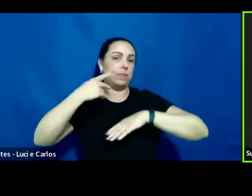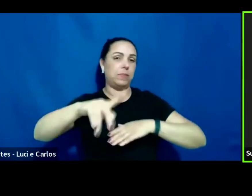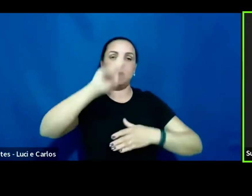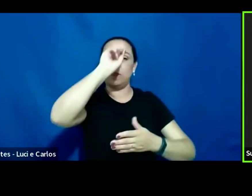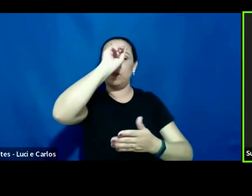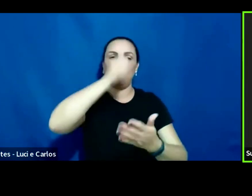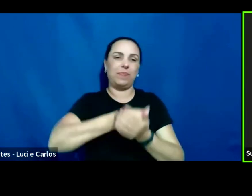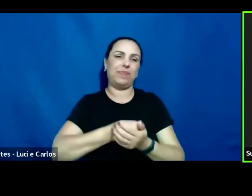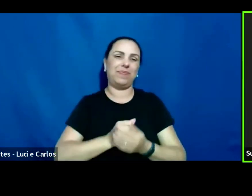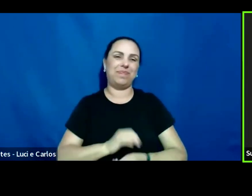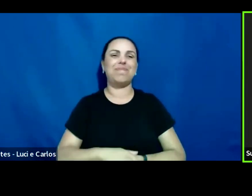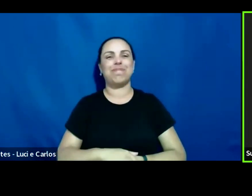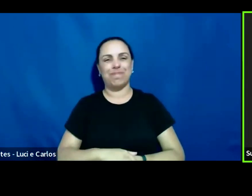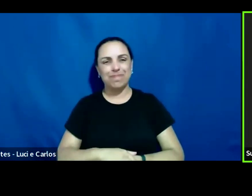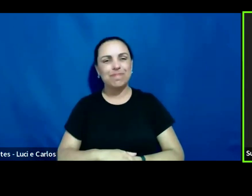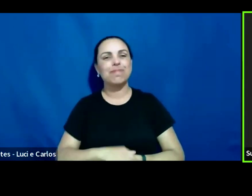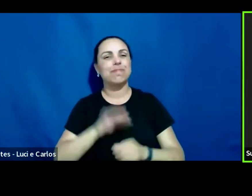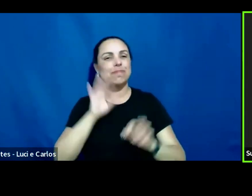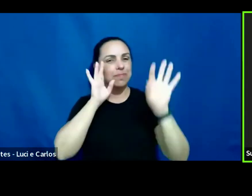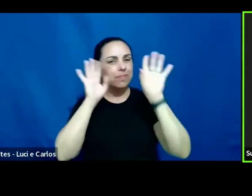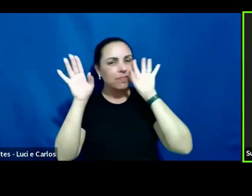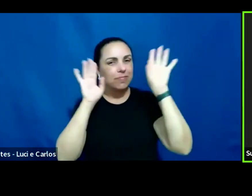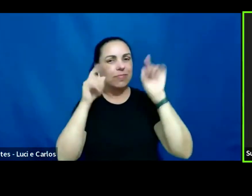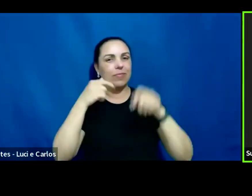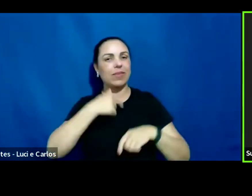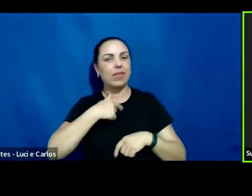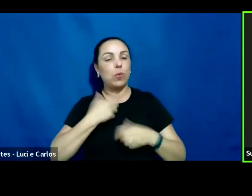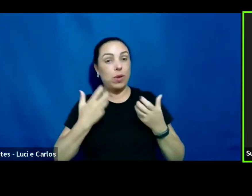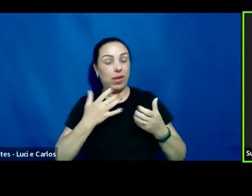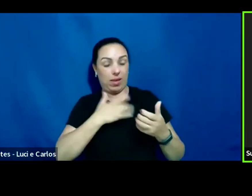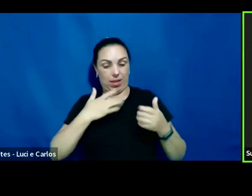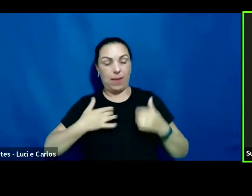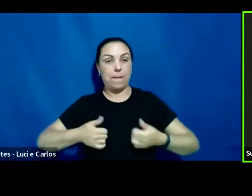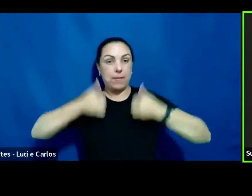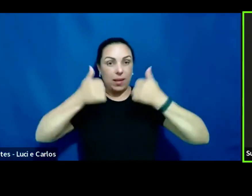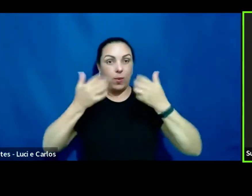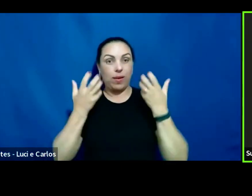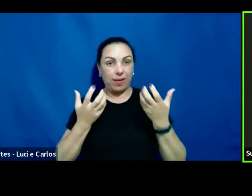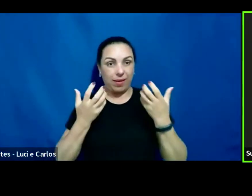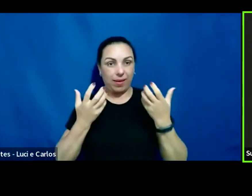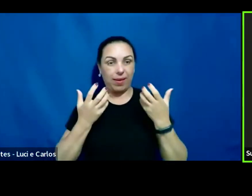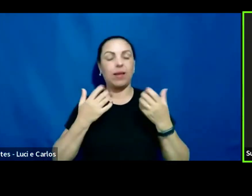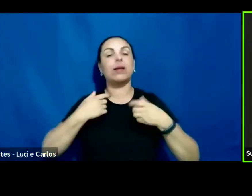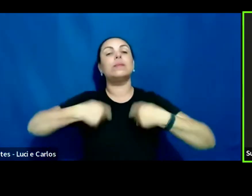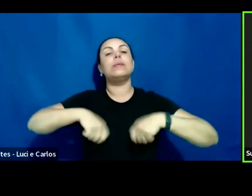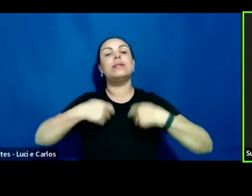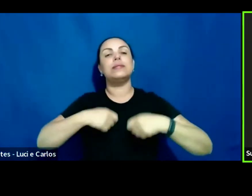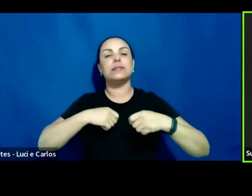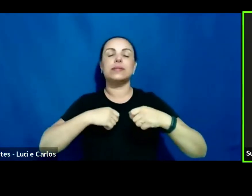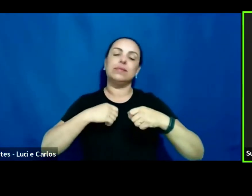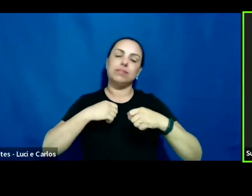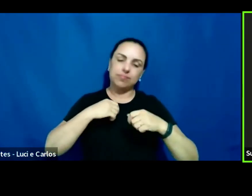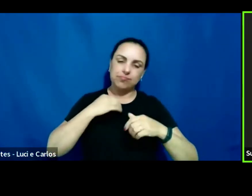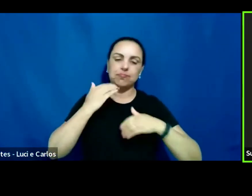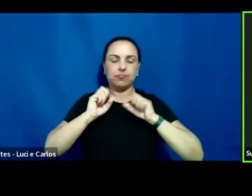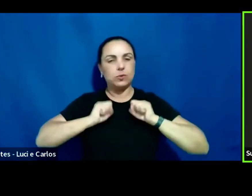essa, um tem saúde, o outro tem doença. Por quê? Porque é destino? Não, não é destino. É cada um tem que fazer o que precisa